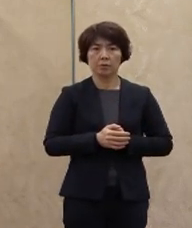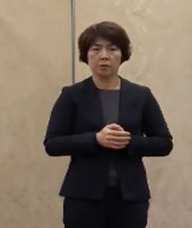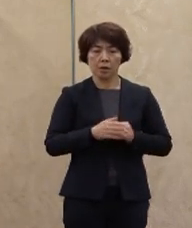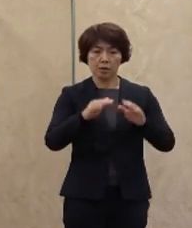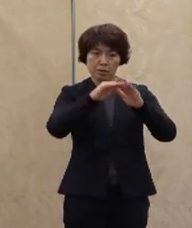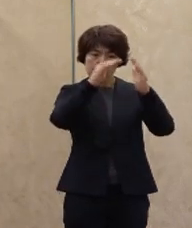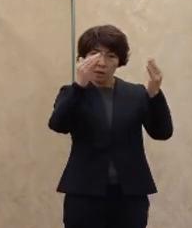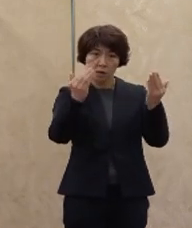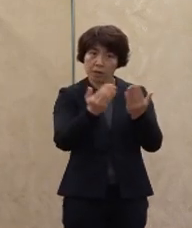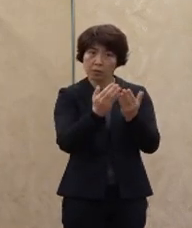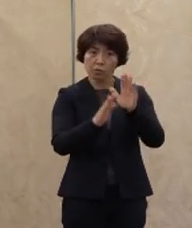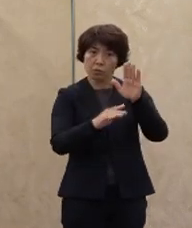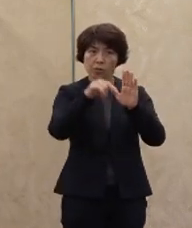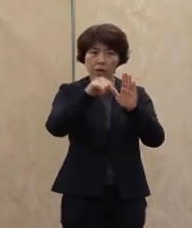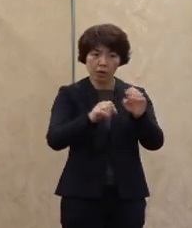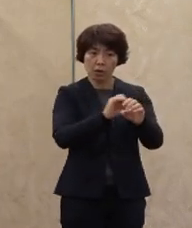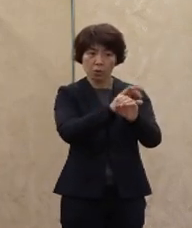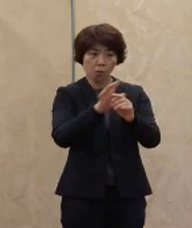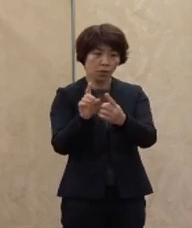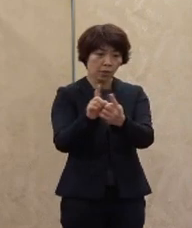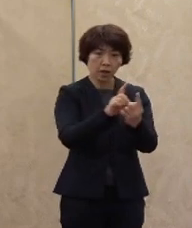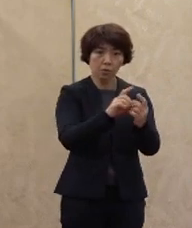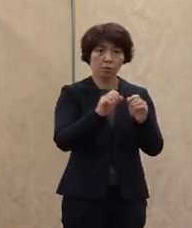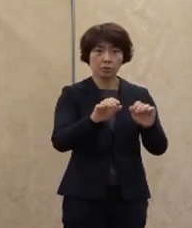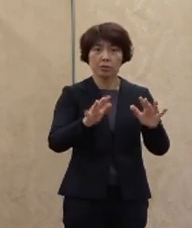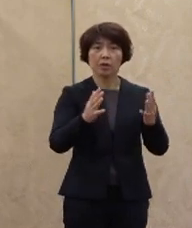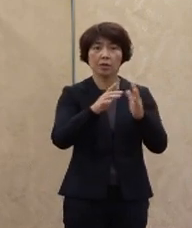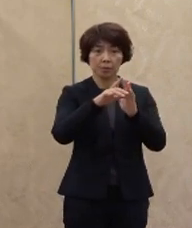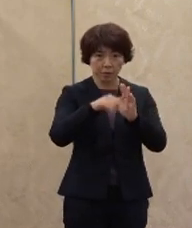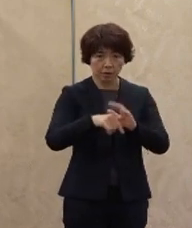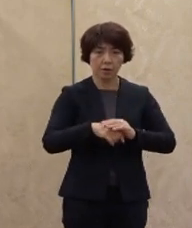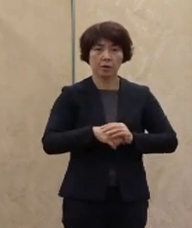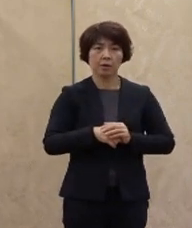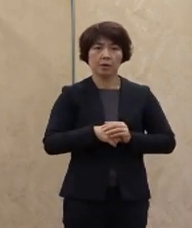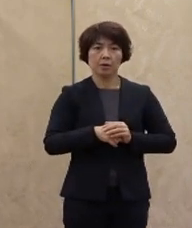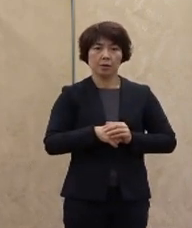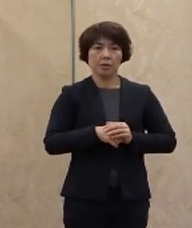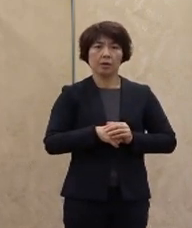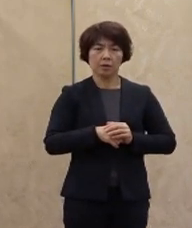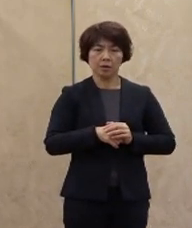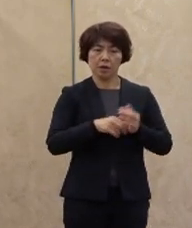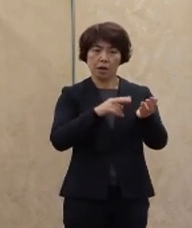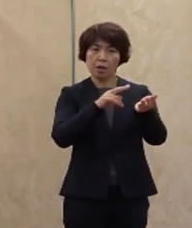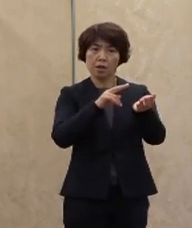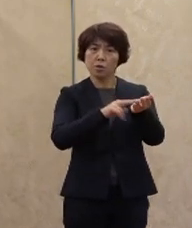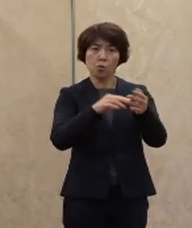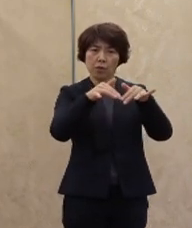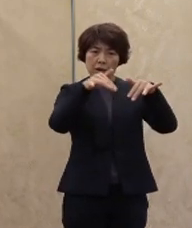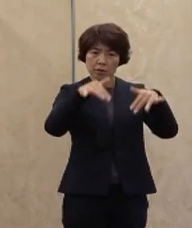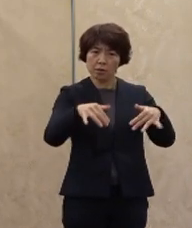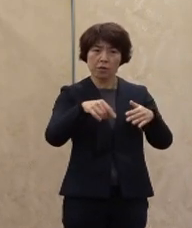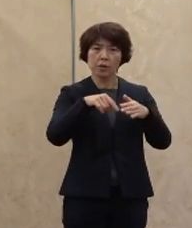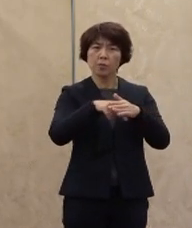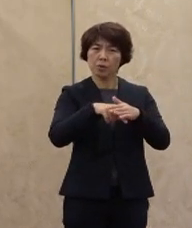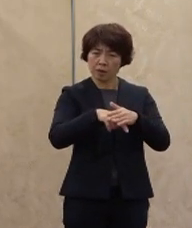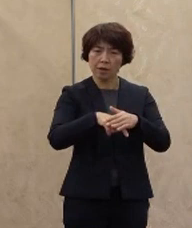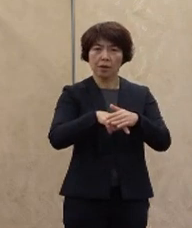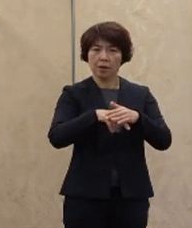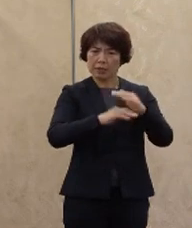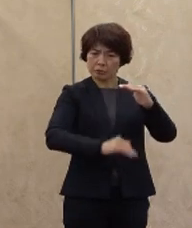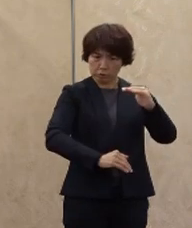全体の中でこのコロナの対応していかないと、この医療体制という意味ではもう充実はなかな